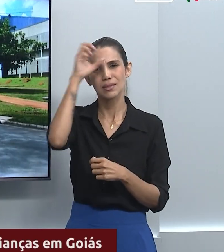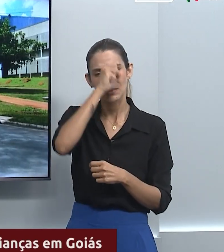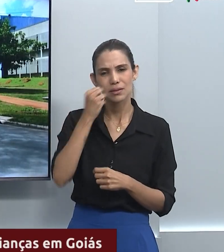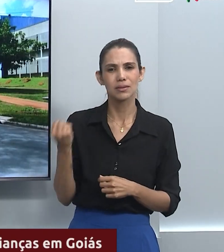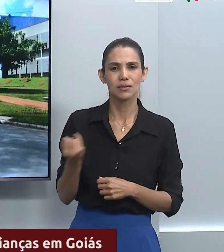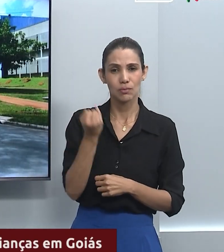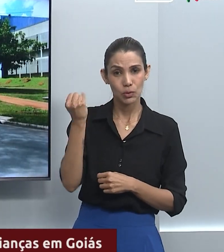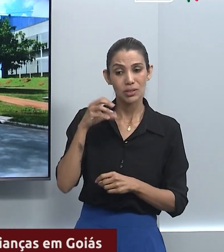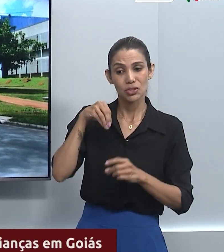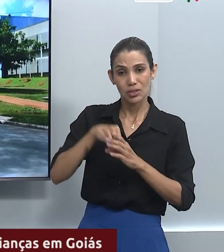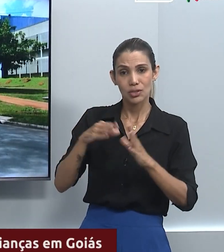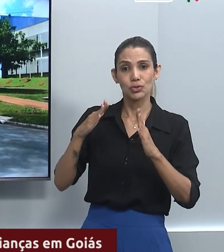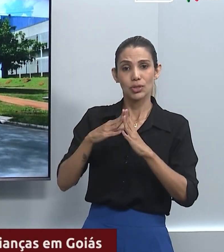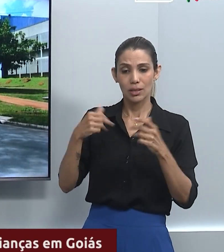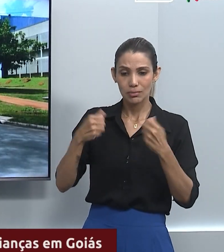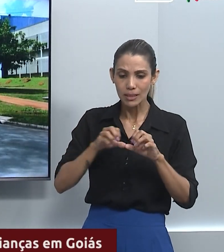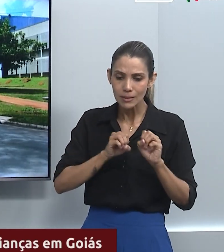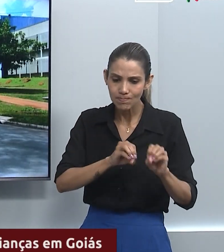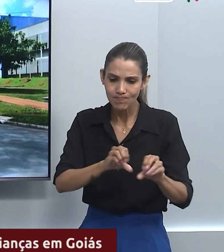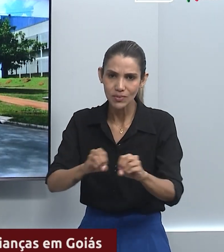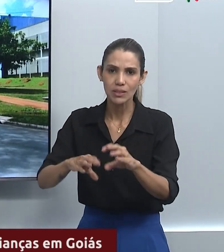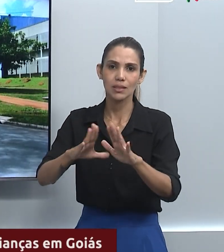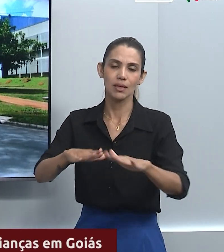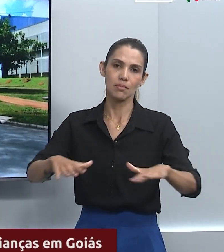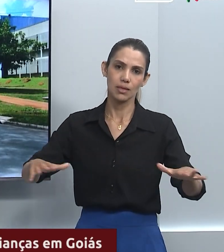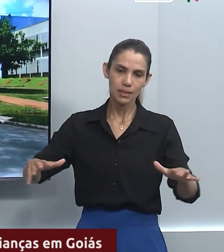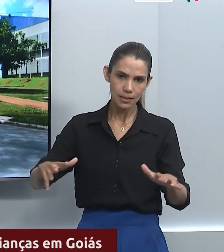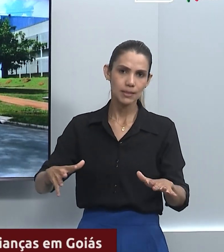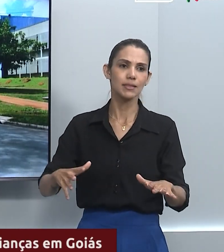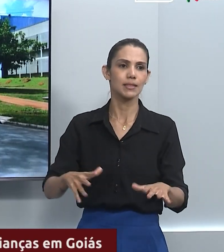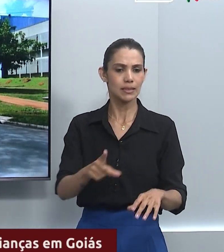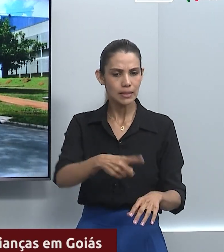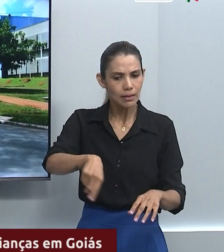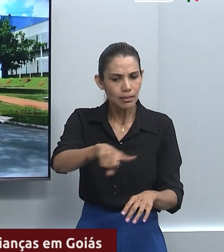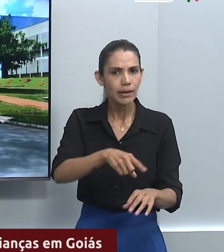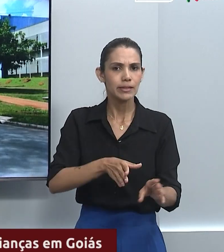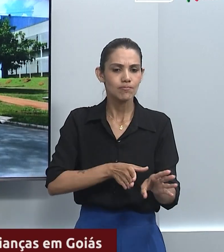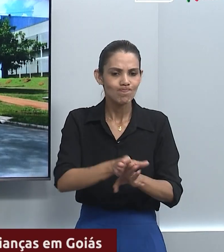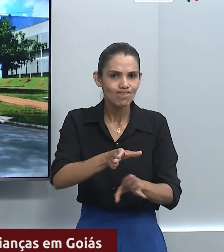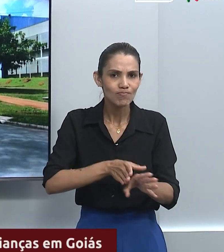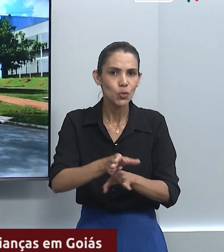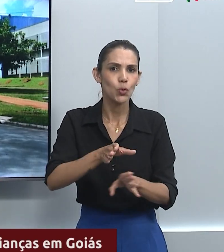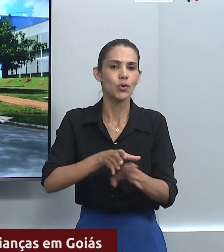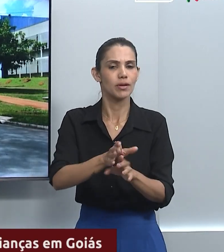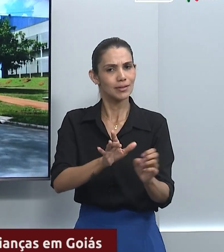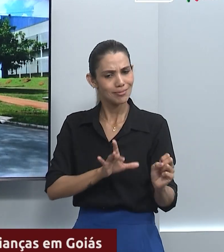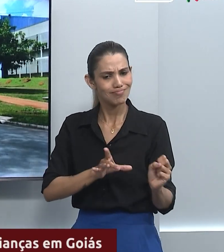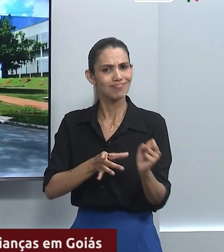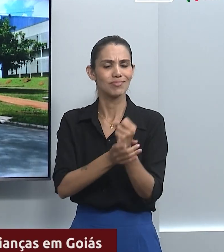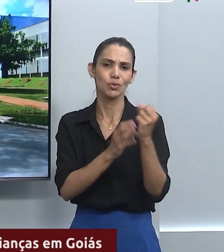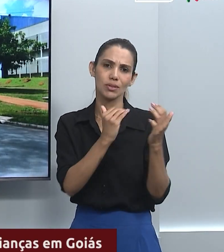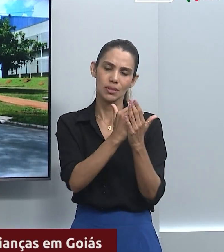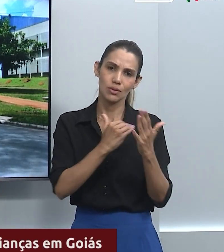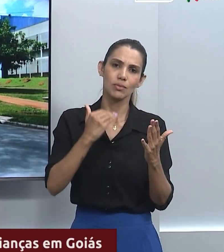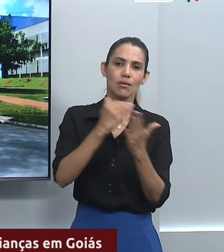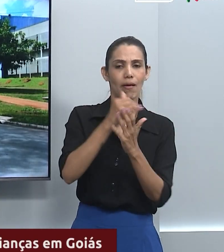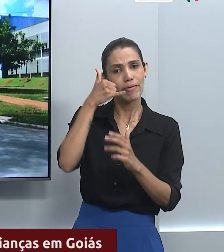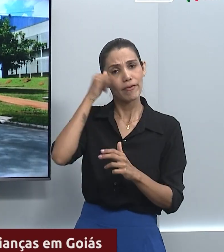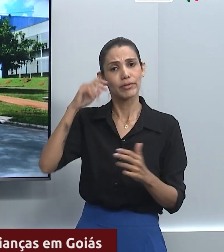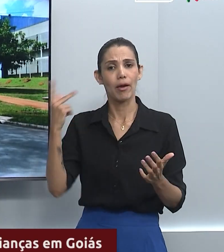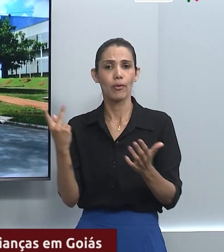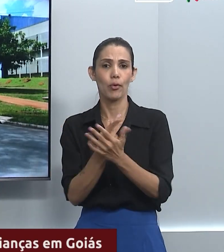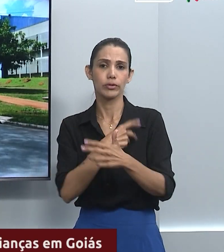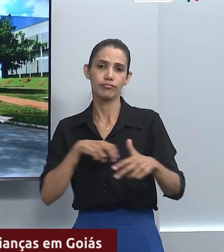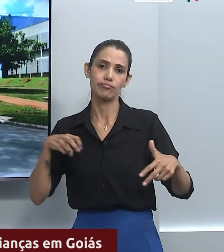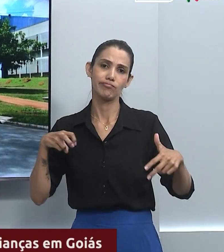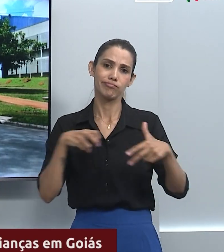casa e ser um caminho alternativo para reforçar esses cuidados com essas crianças e adolescentes e evitar esses tipos